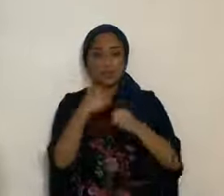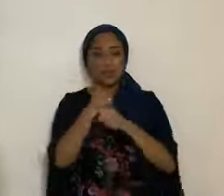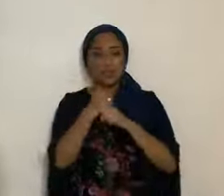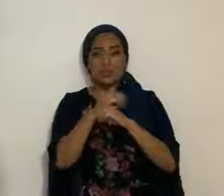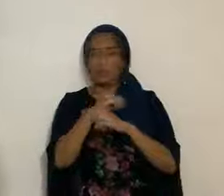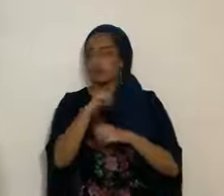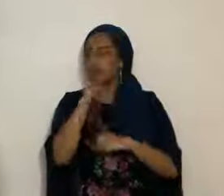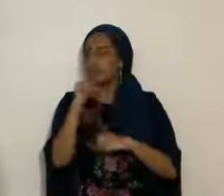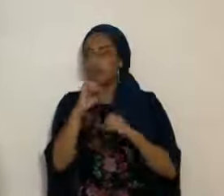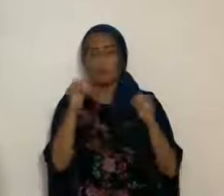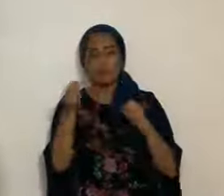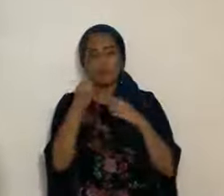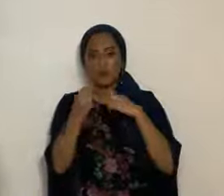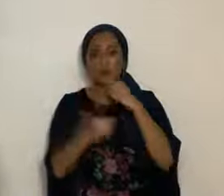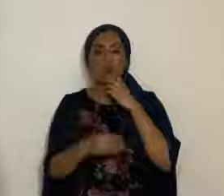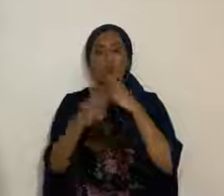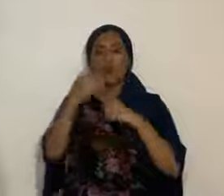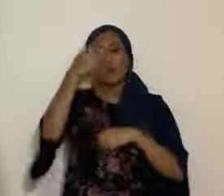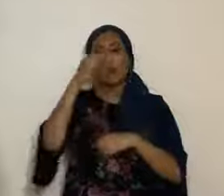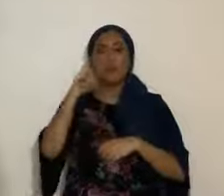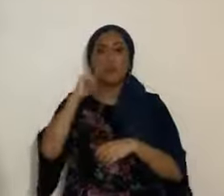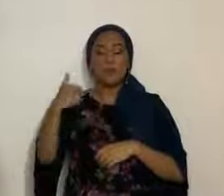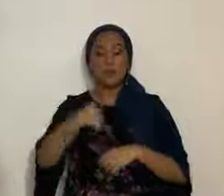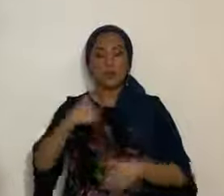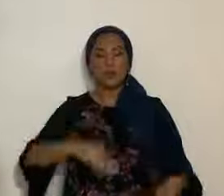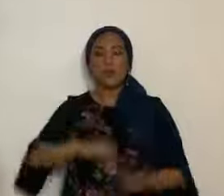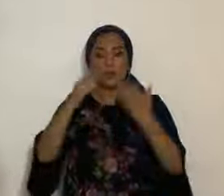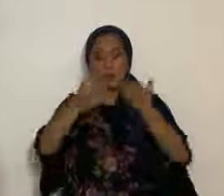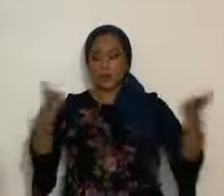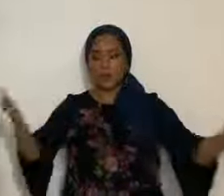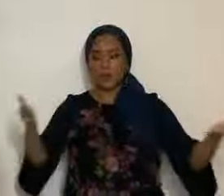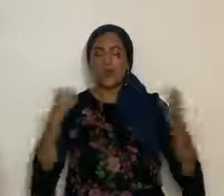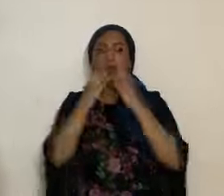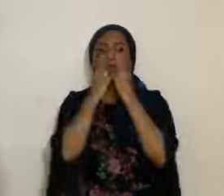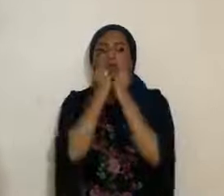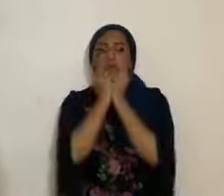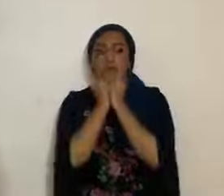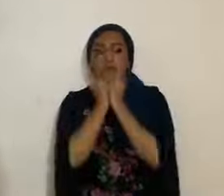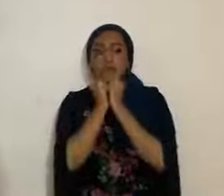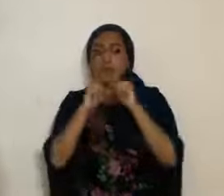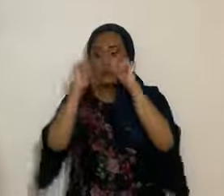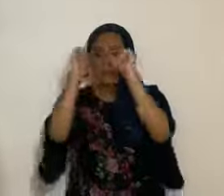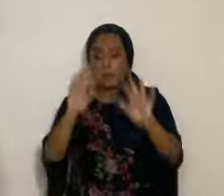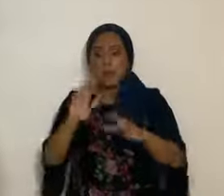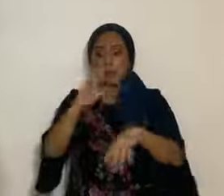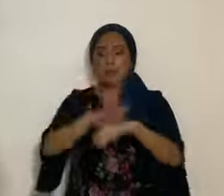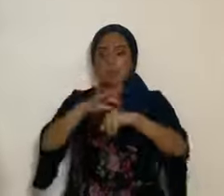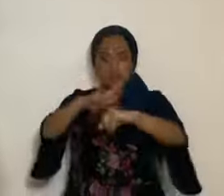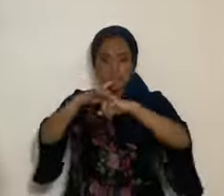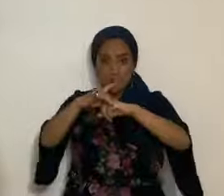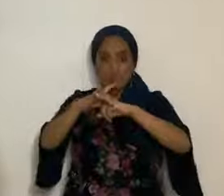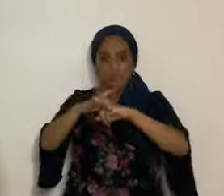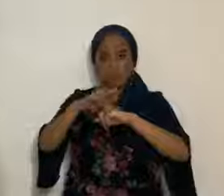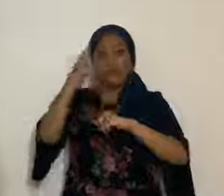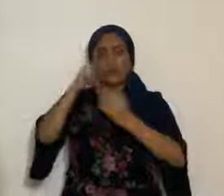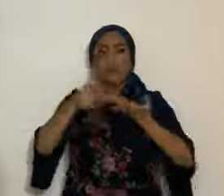siega. Y Elohim me envió delante de vosotros para preservaros prosperidad sobre la tierra, y para daros vida por medio